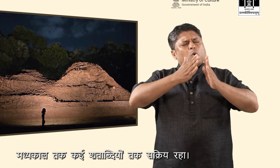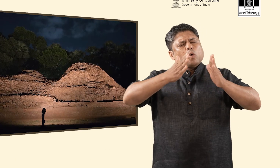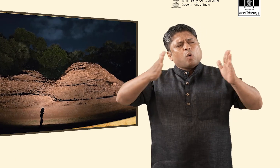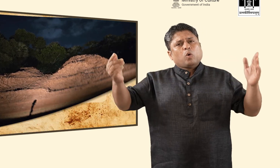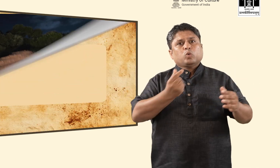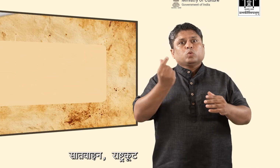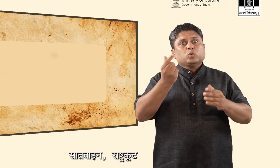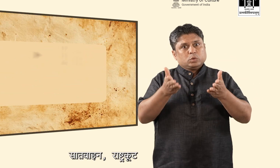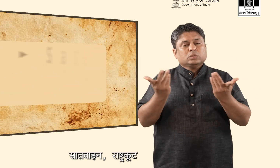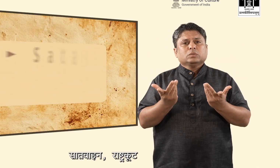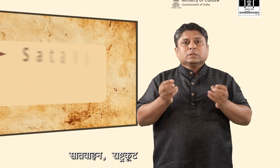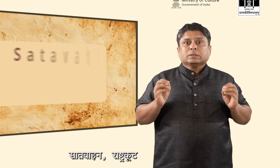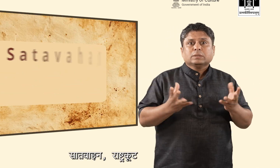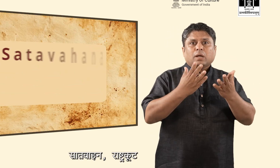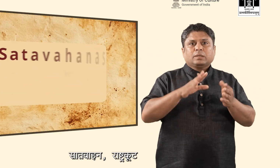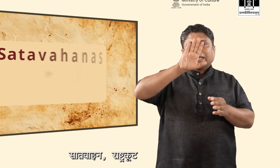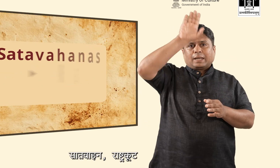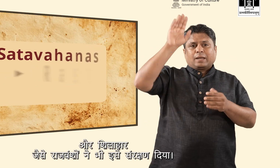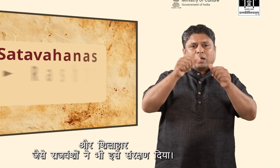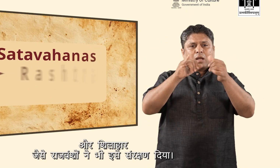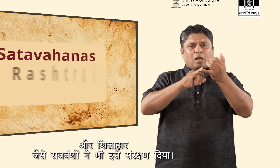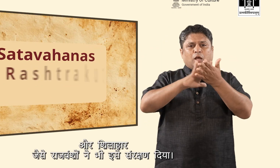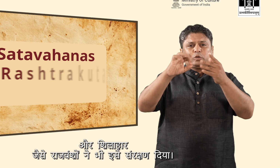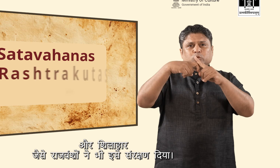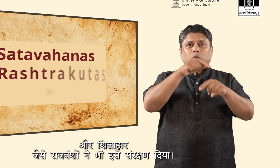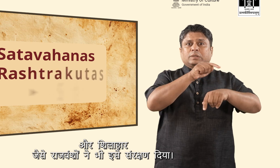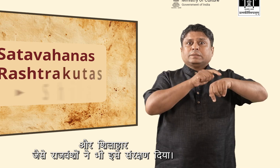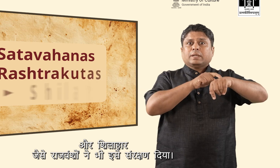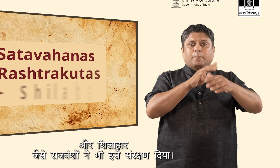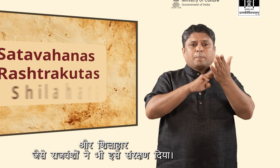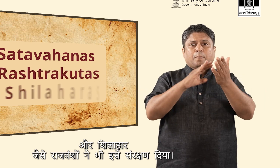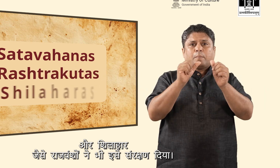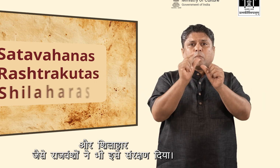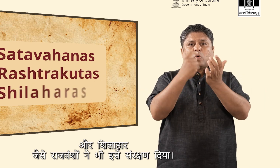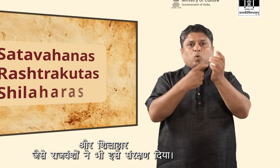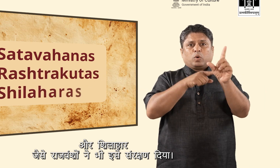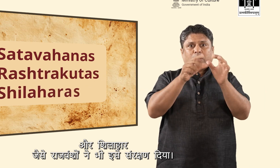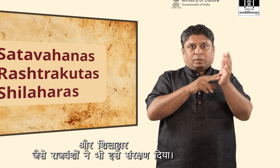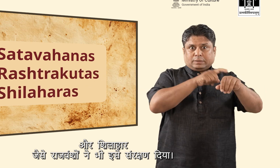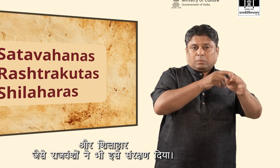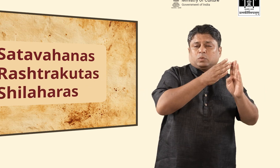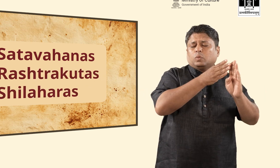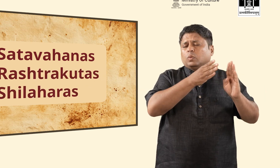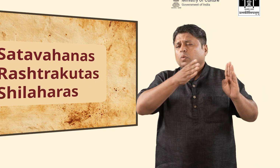सक्रिय रहा। सातवाहन, राष्ट्रकूट और शिलाहार जैसे राजवंशों ने भी इसे संरक्षण